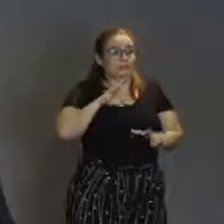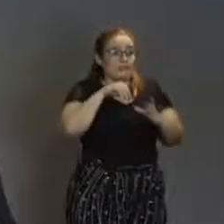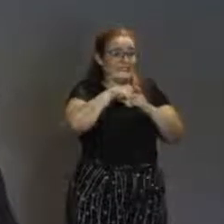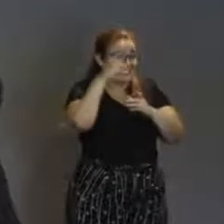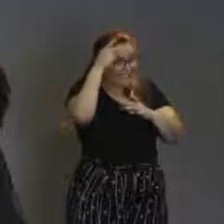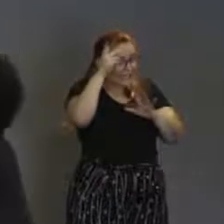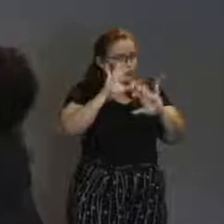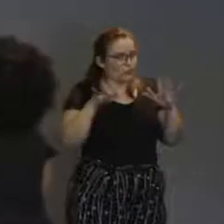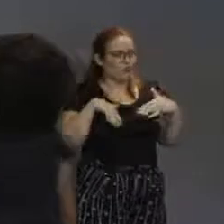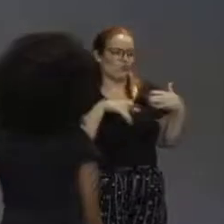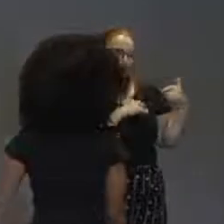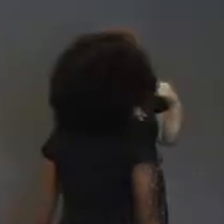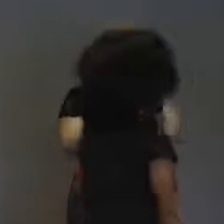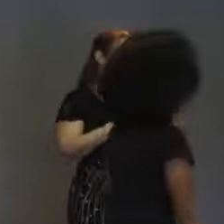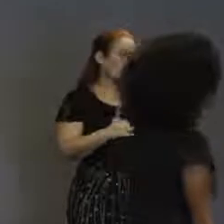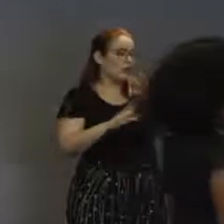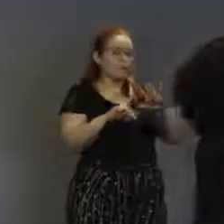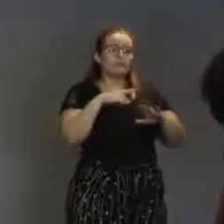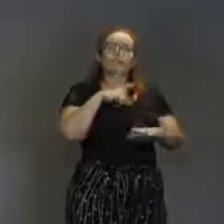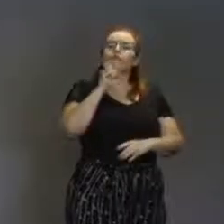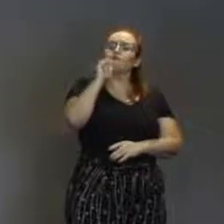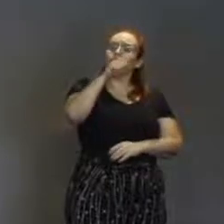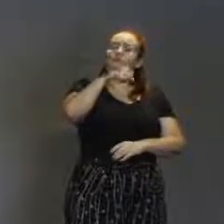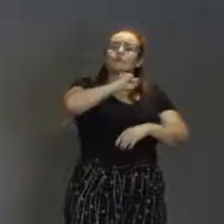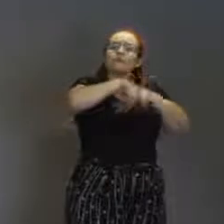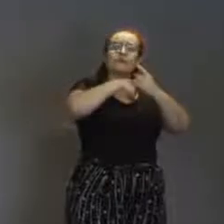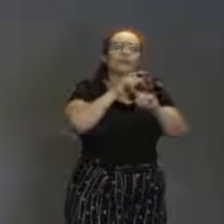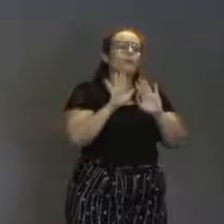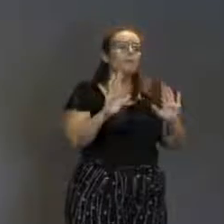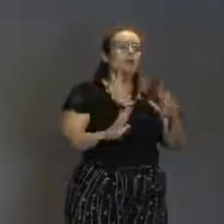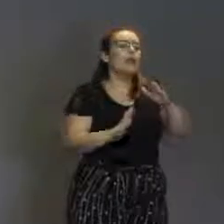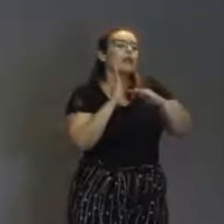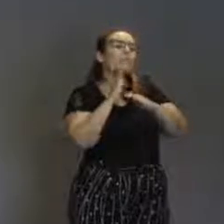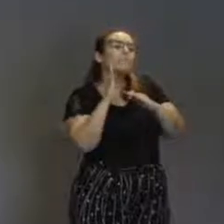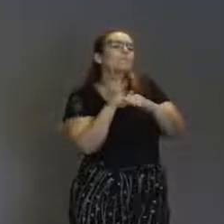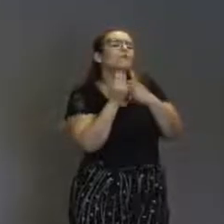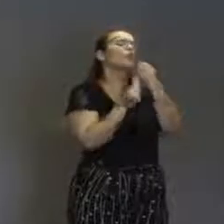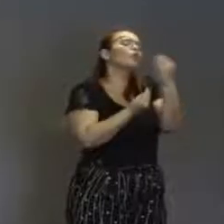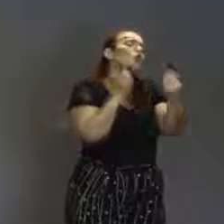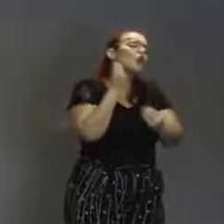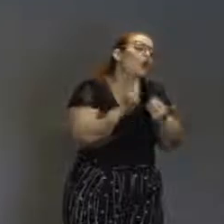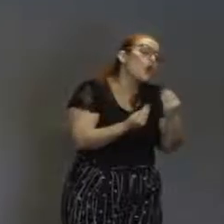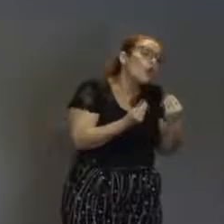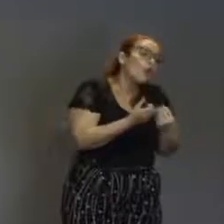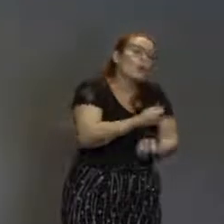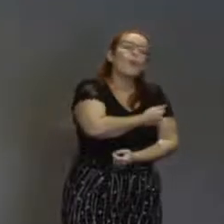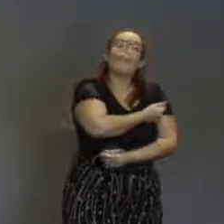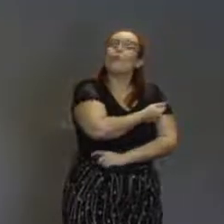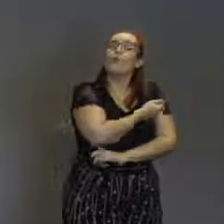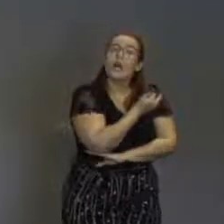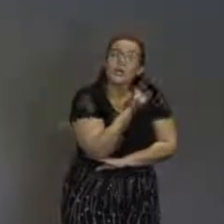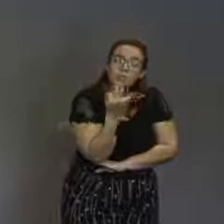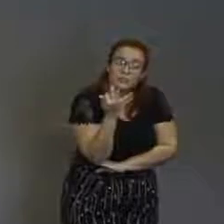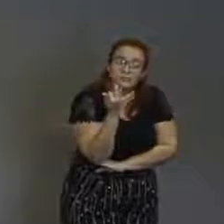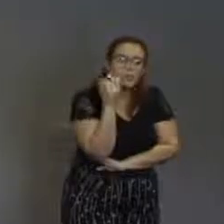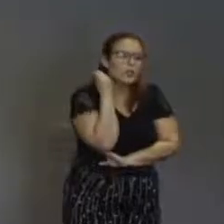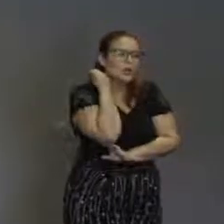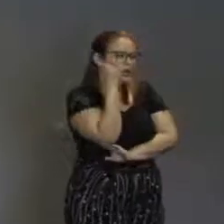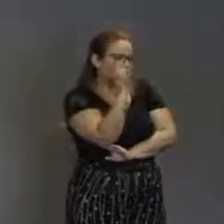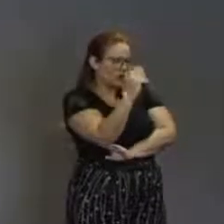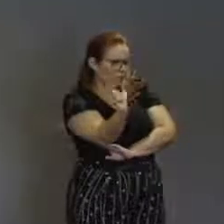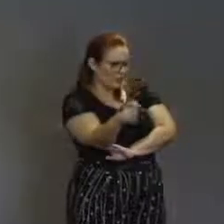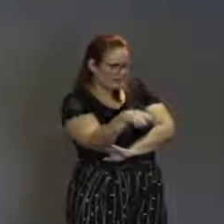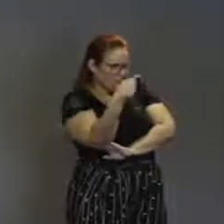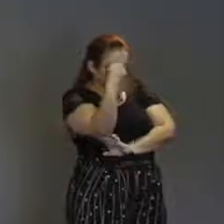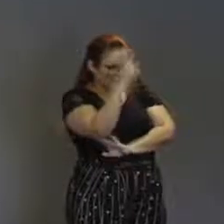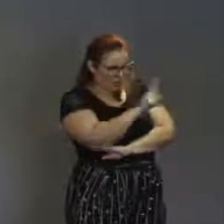estão inovando, sim. Mas em que limite, em que grau, e o que você pode realmente considerar